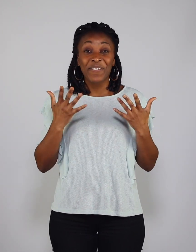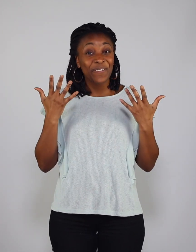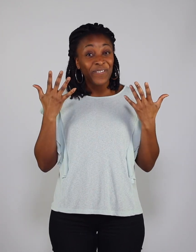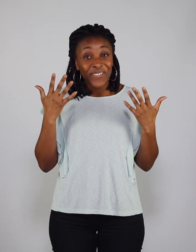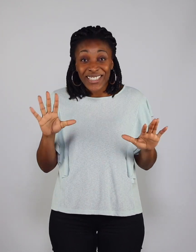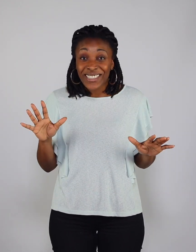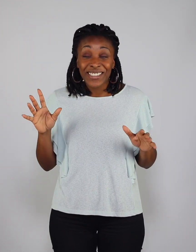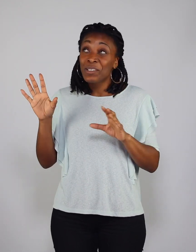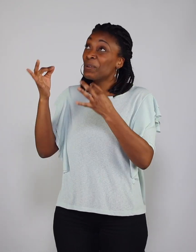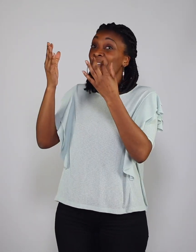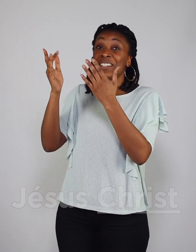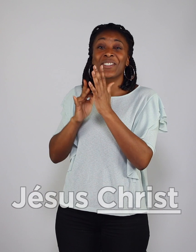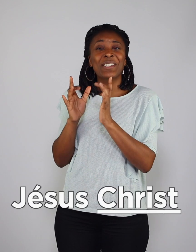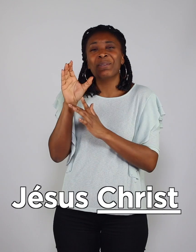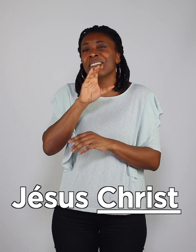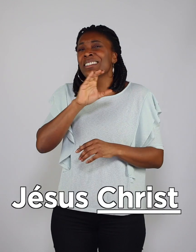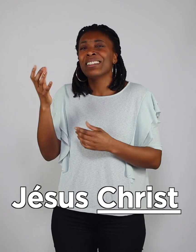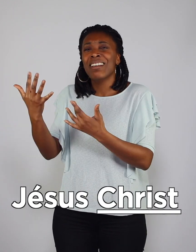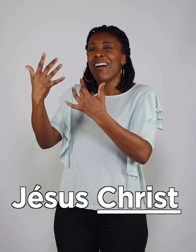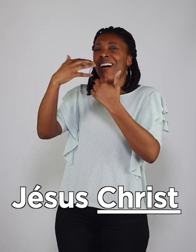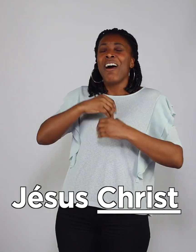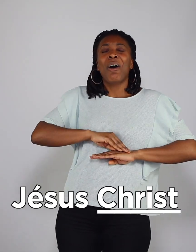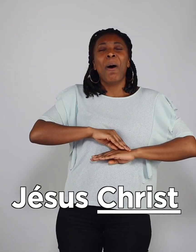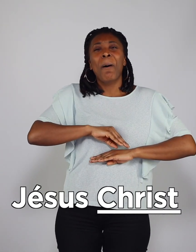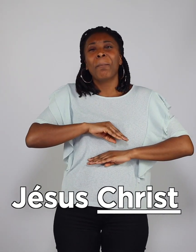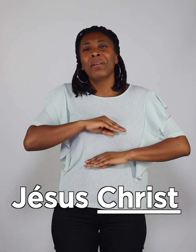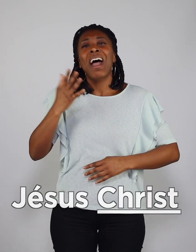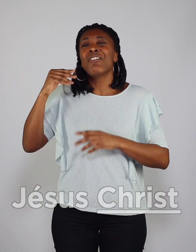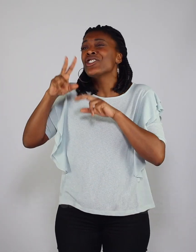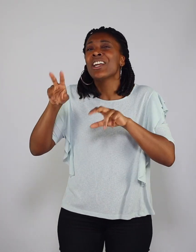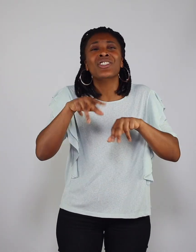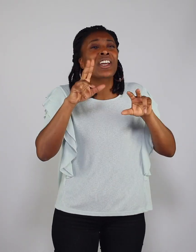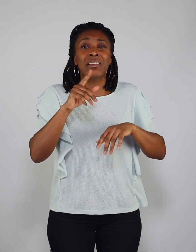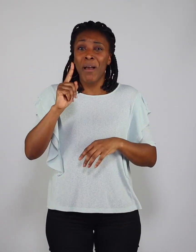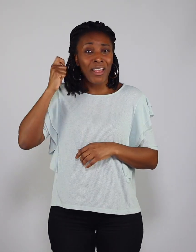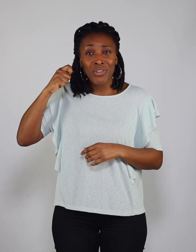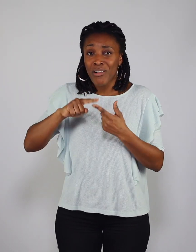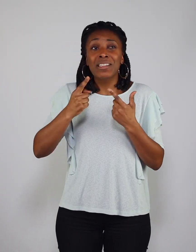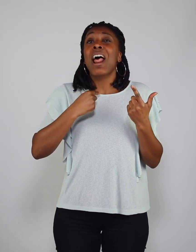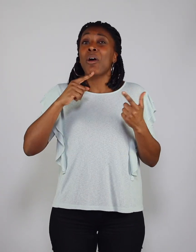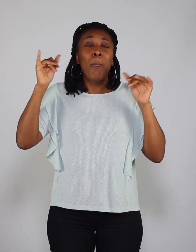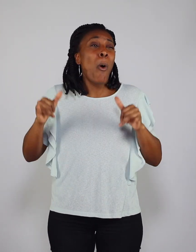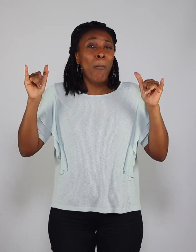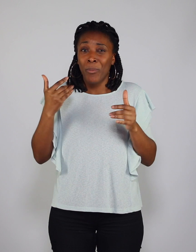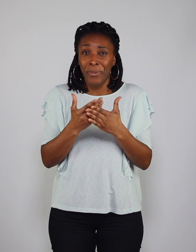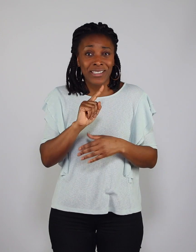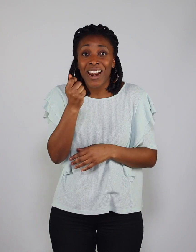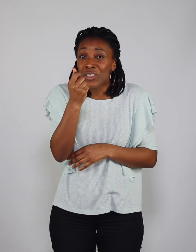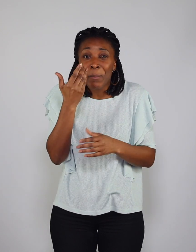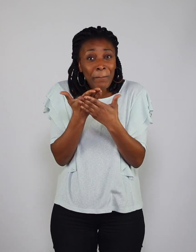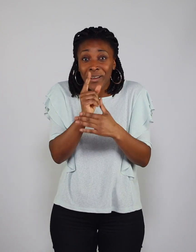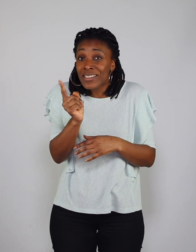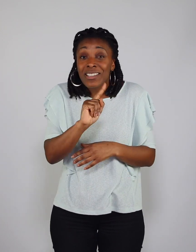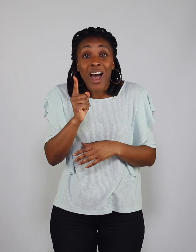je ne l'ai plus. Je l'ai trouvé. C'est Jésus-Christ qui a rempli ce vide que j'ai cherché toute ma vie. C'est pas la drogue, c'est pas l'alcool, c'est pas la fête, c'est